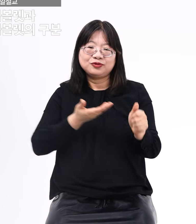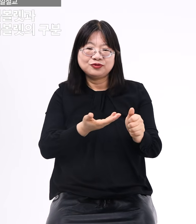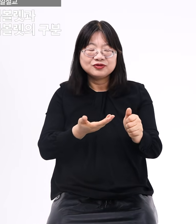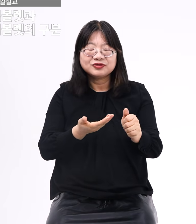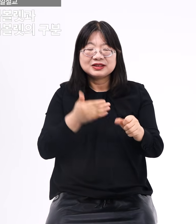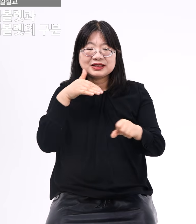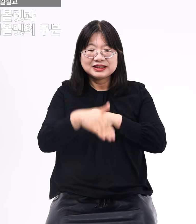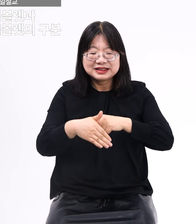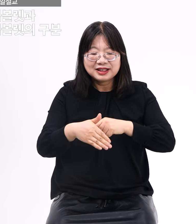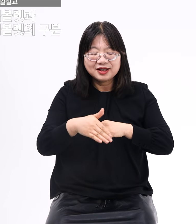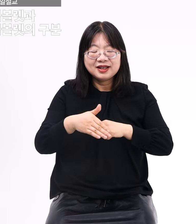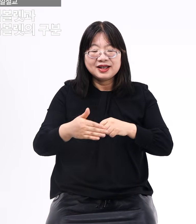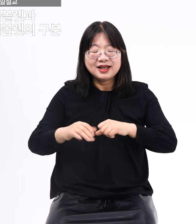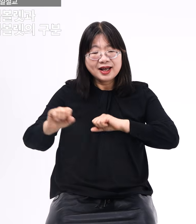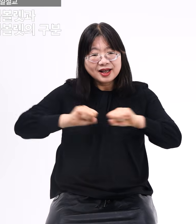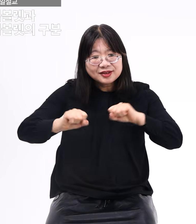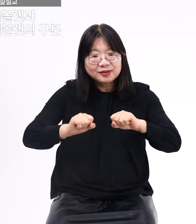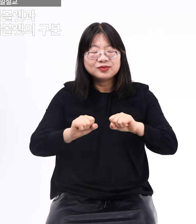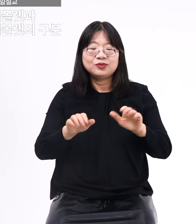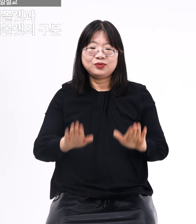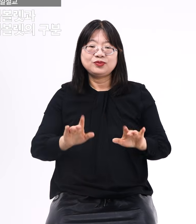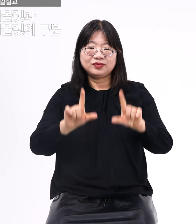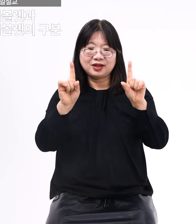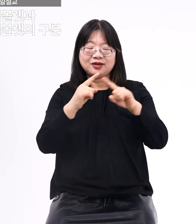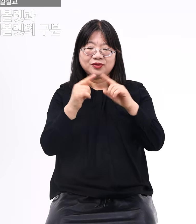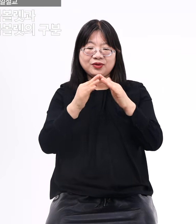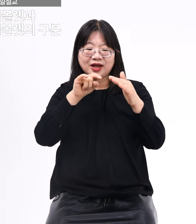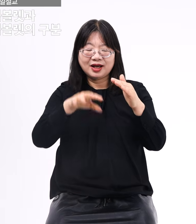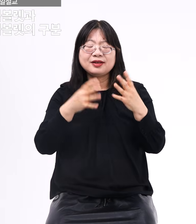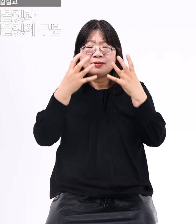일들이 오늘날에도 벌어지고 있어요.